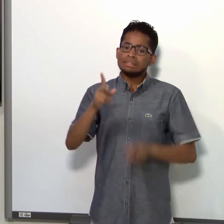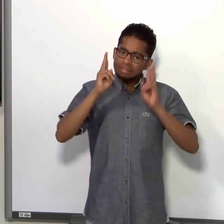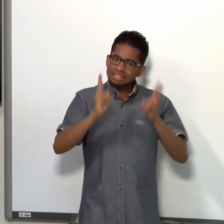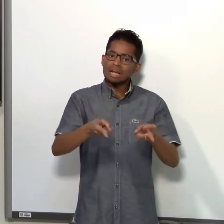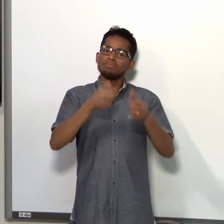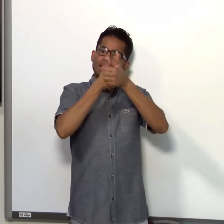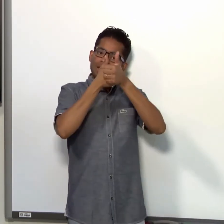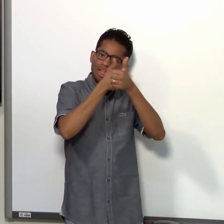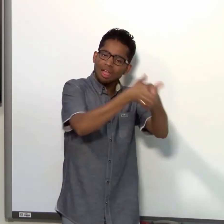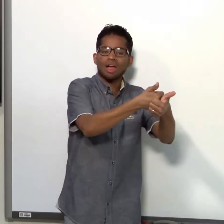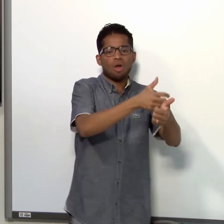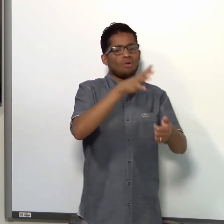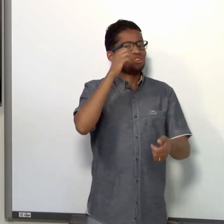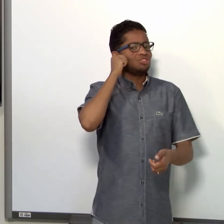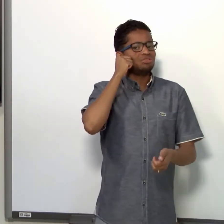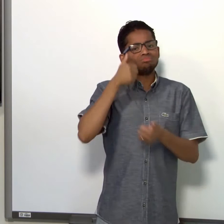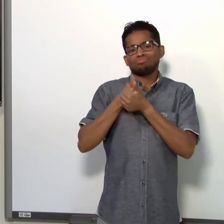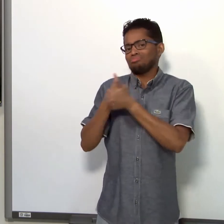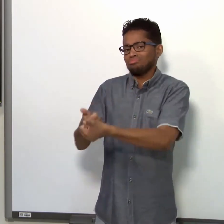O foco ainda é no ouvinte.